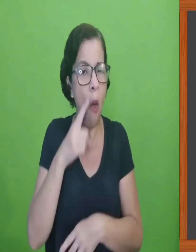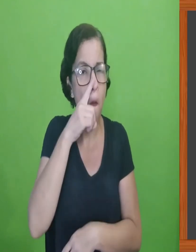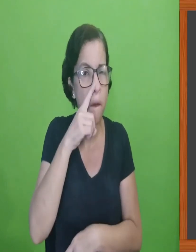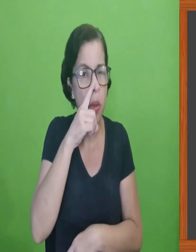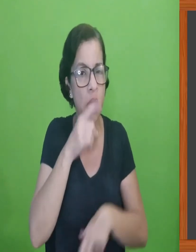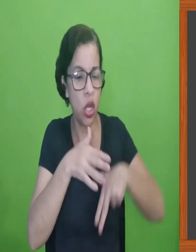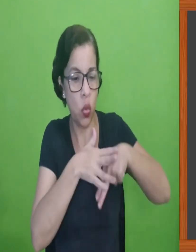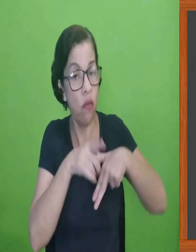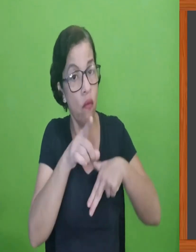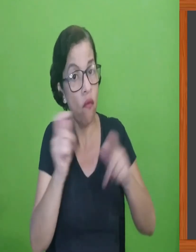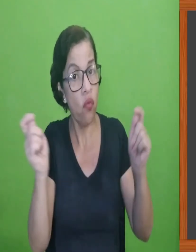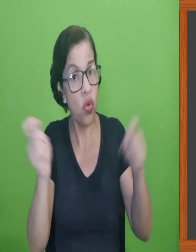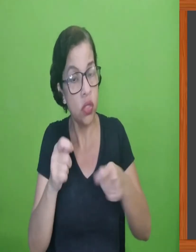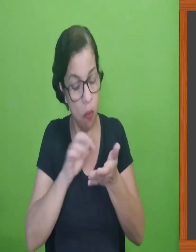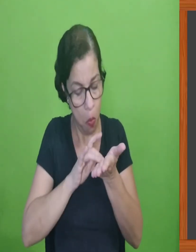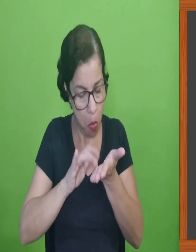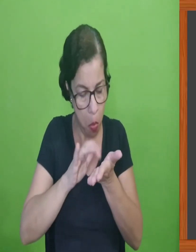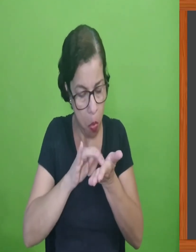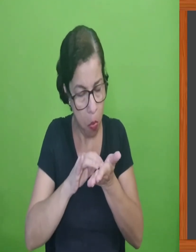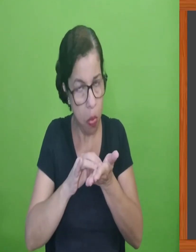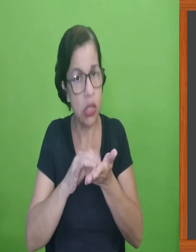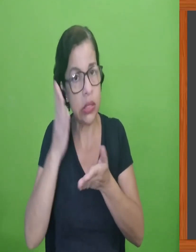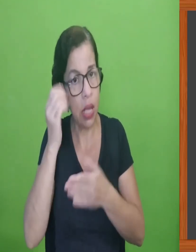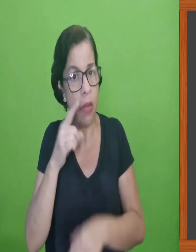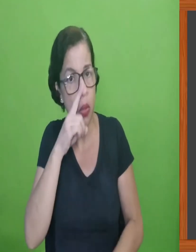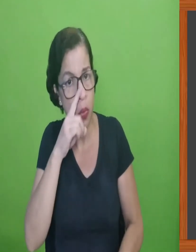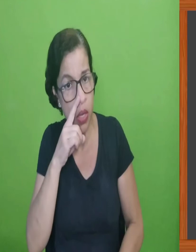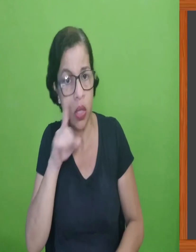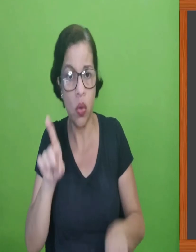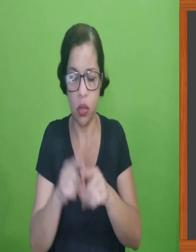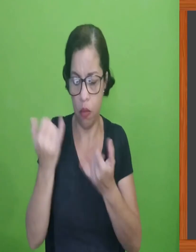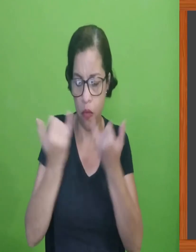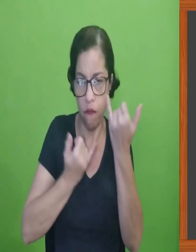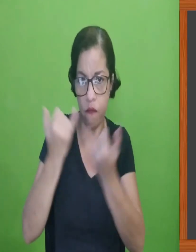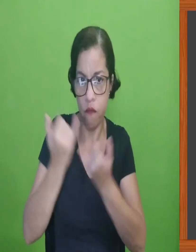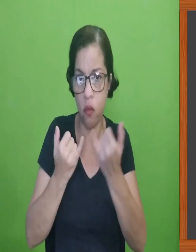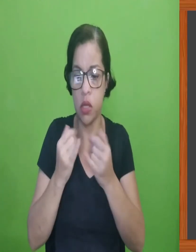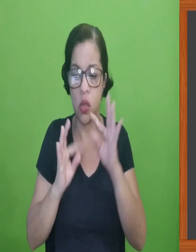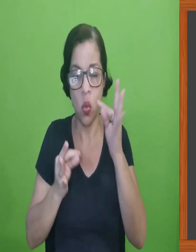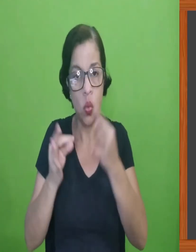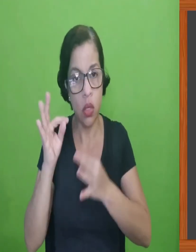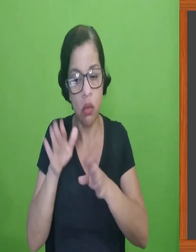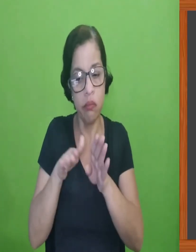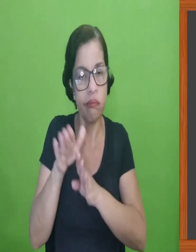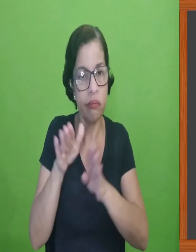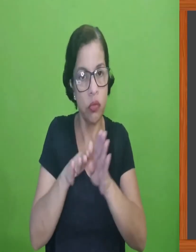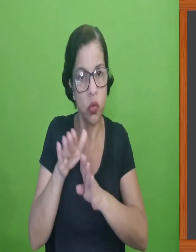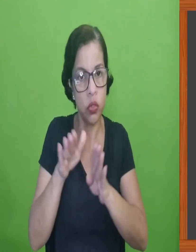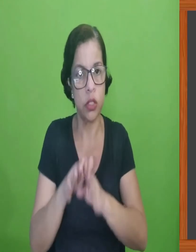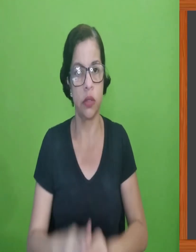cardiovascular, pela qual você poderá calcular o risco e também obter informações sobre o tratamento recomendado.